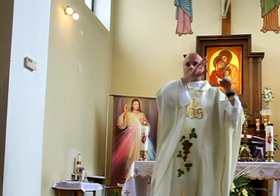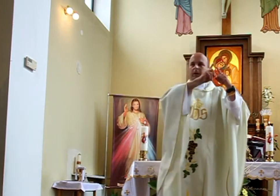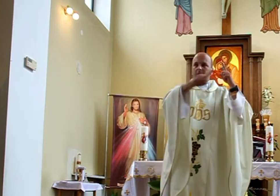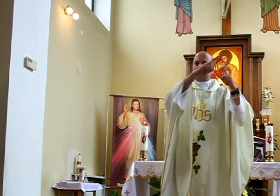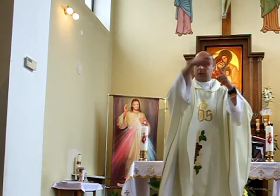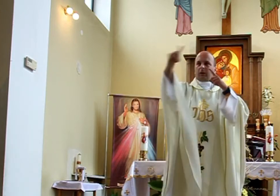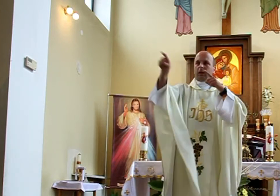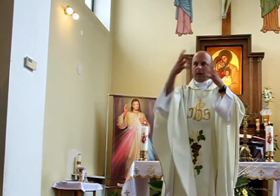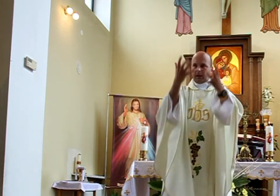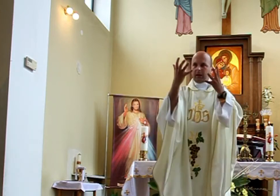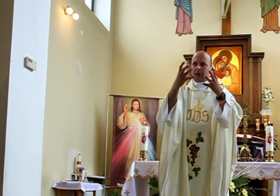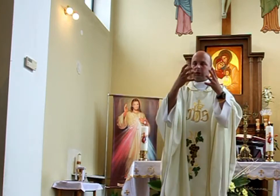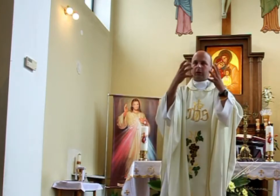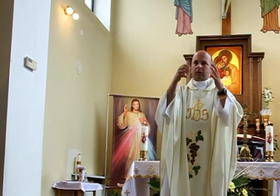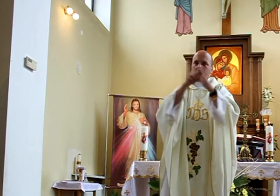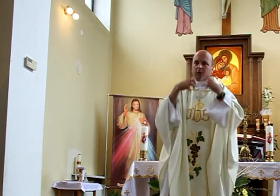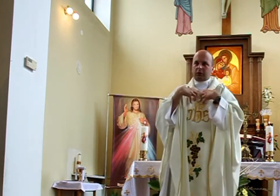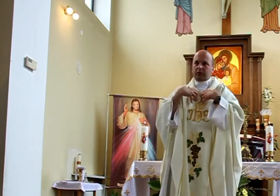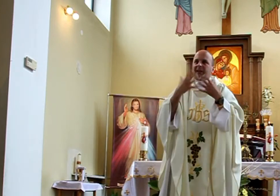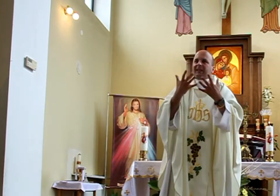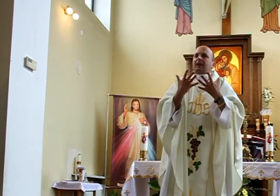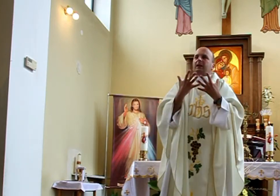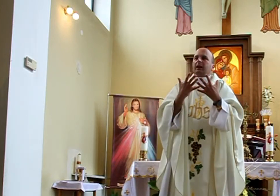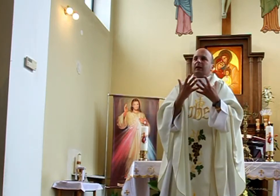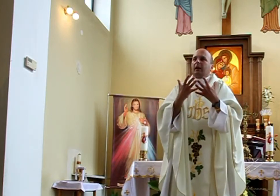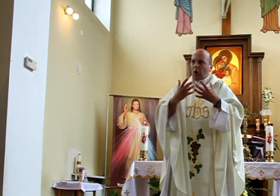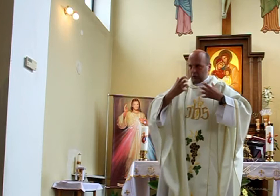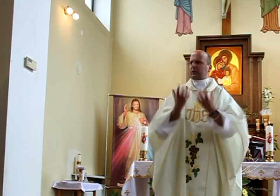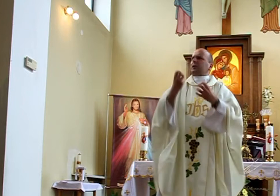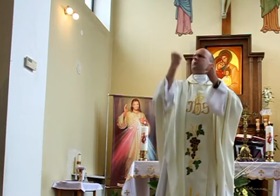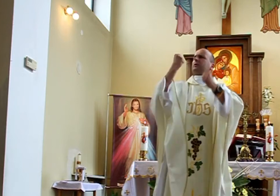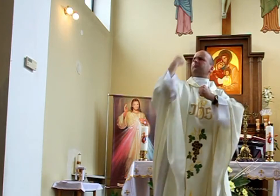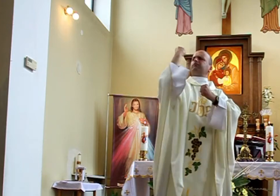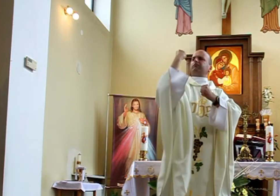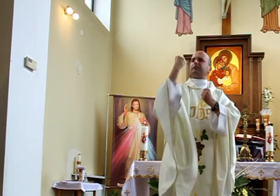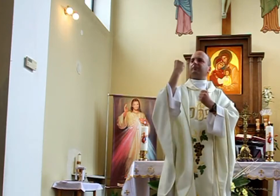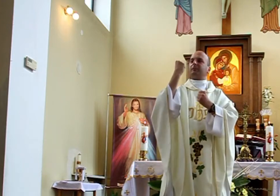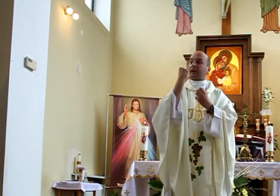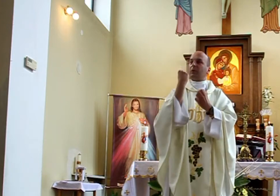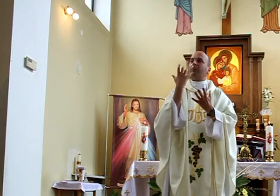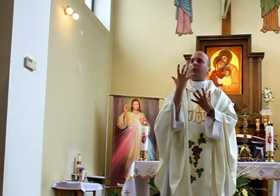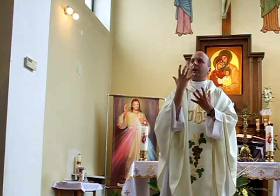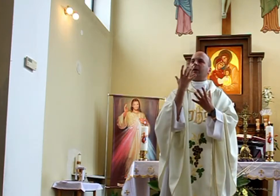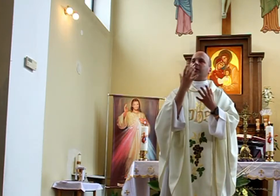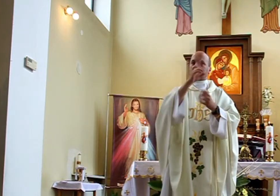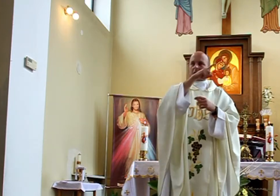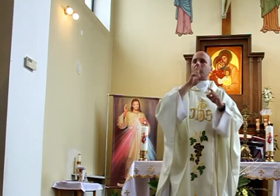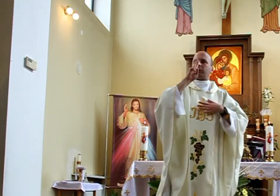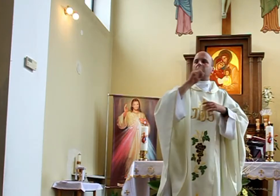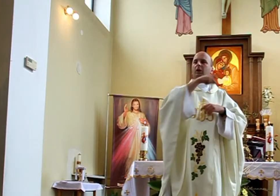Święty, siła, chęć do życia, takie tchnienie, o, chce mi się, takiego powera, to jest odpowiedzialny